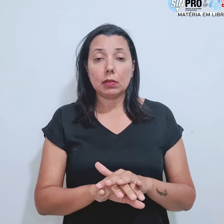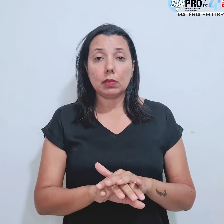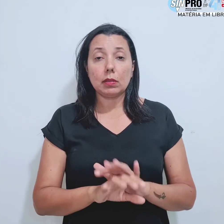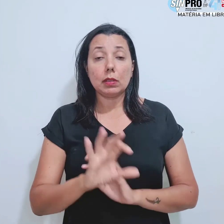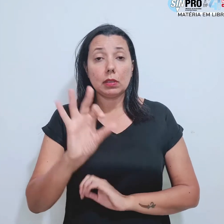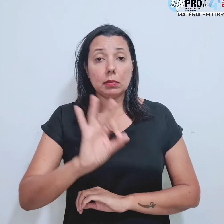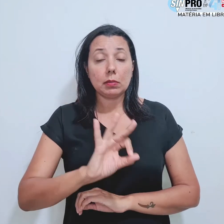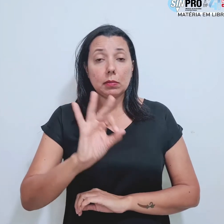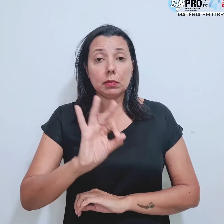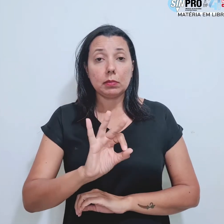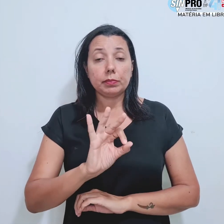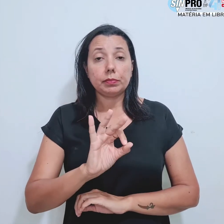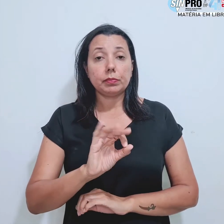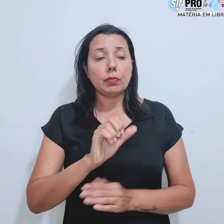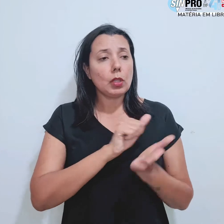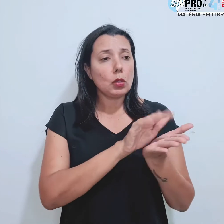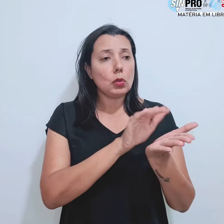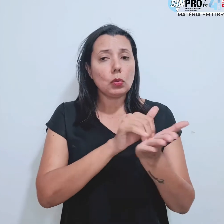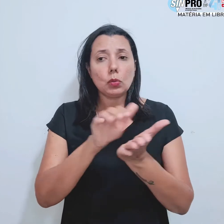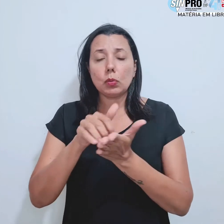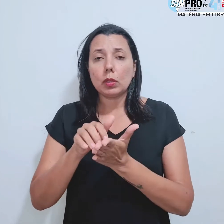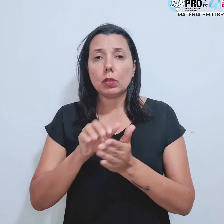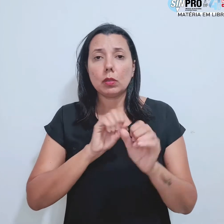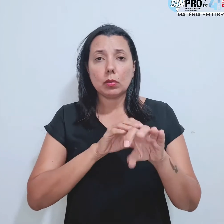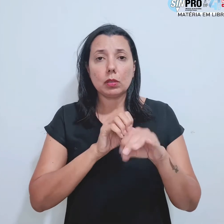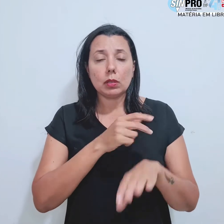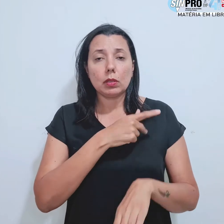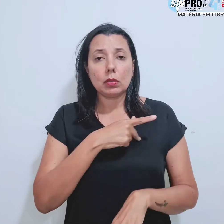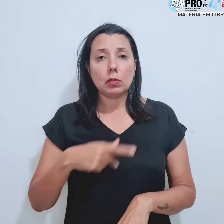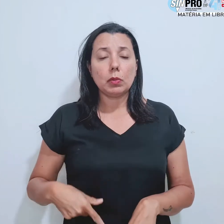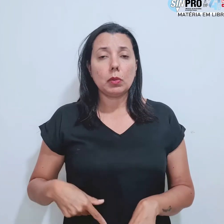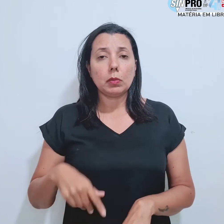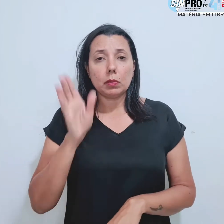parcela da população excluída da educação pública e gratuita.